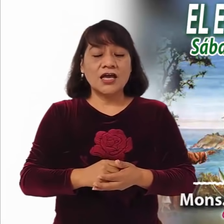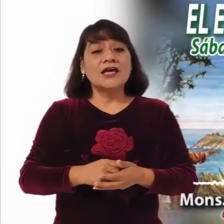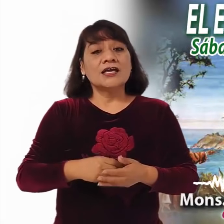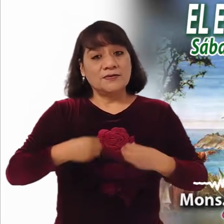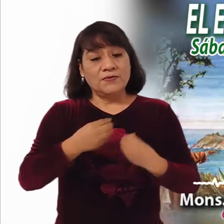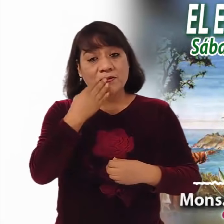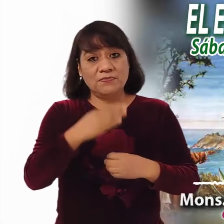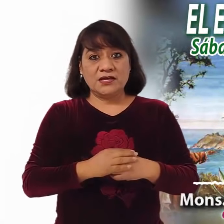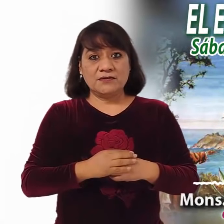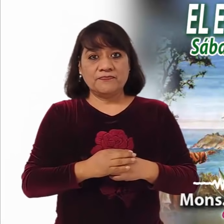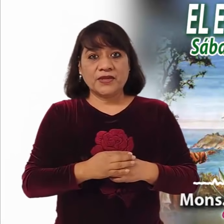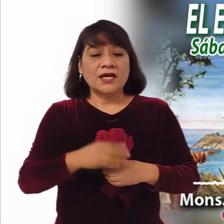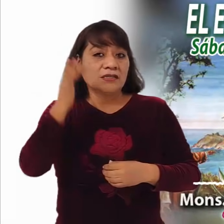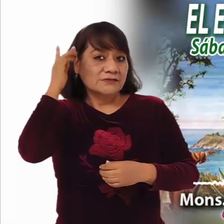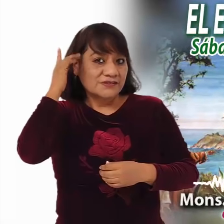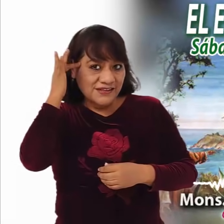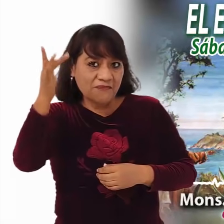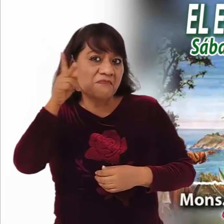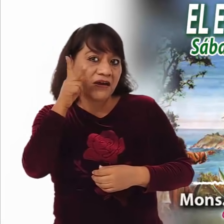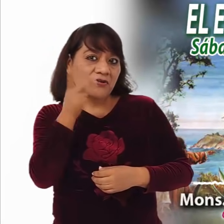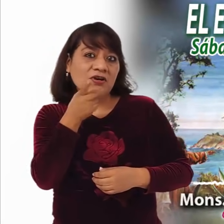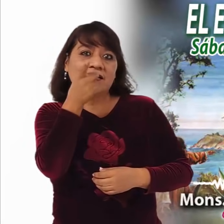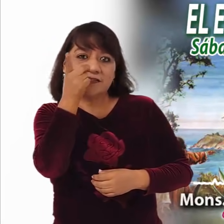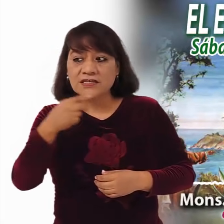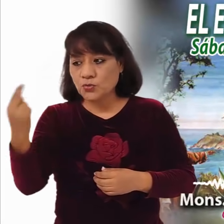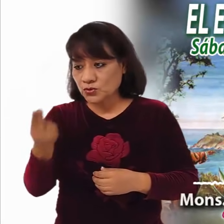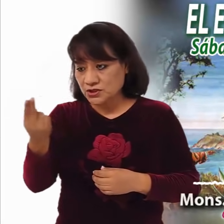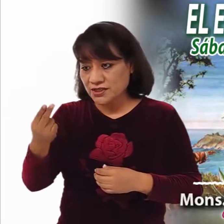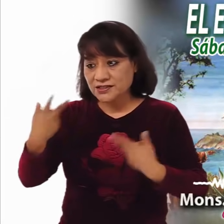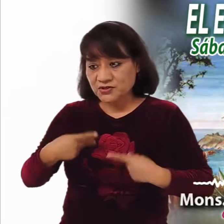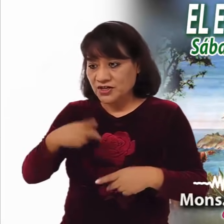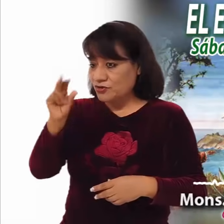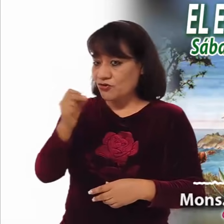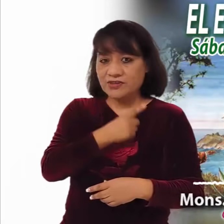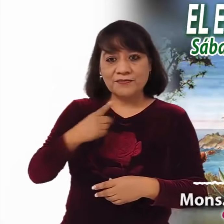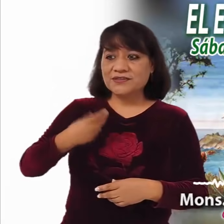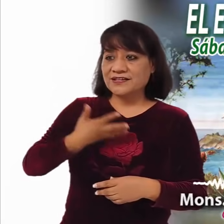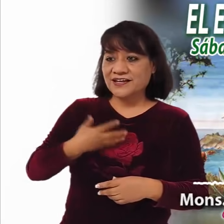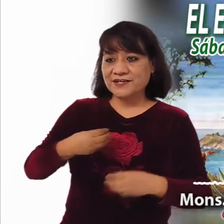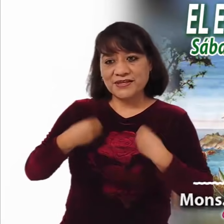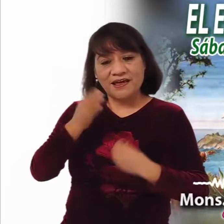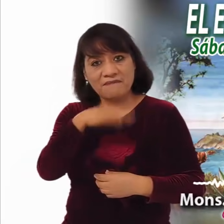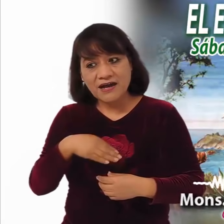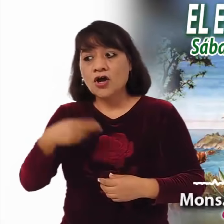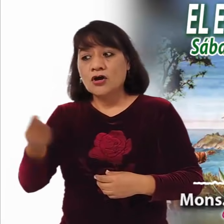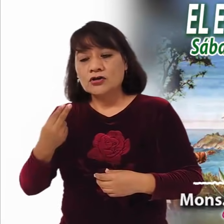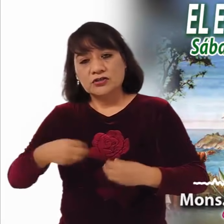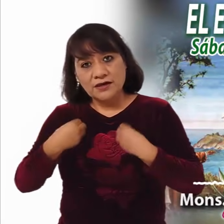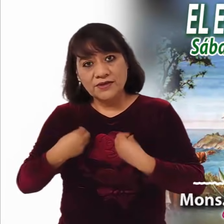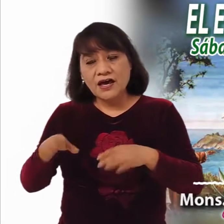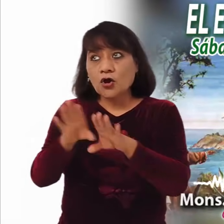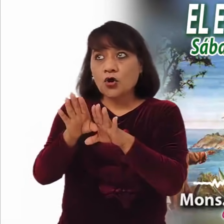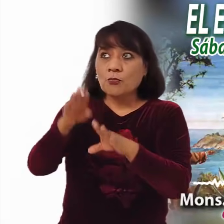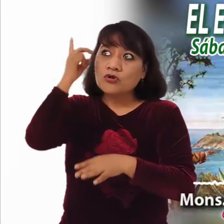Al mirar a quienes se dejan guiar por el pecado, San Pablo los invitaba: ustedes no deben llevar esa clase de vida, sino una